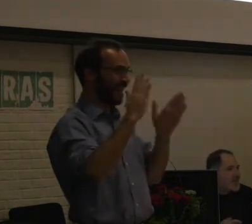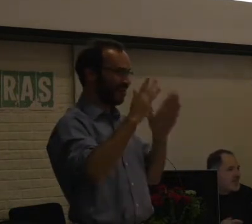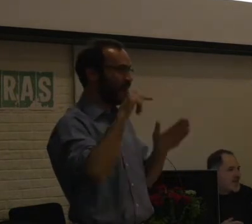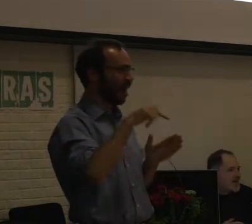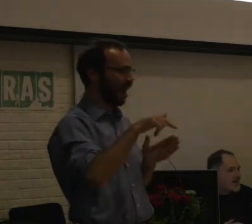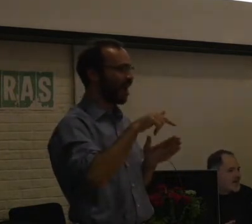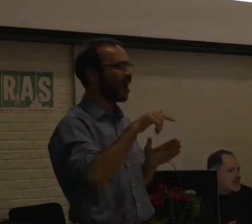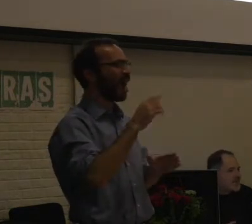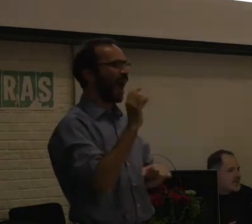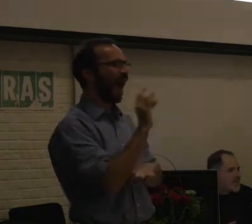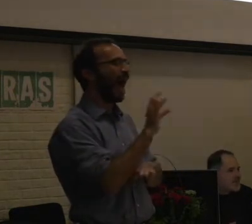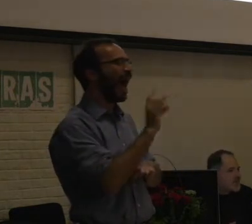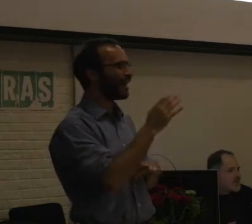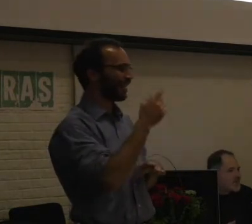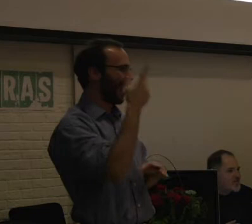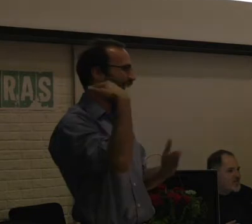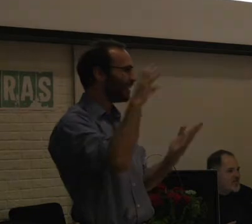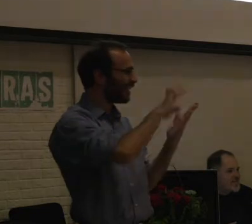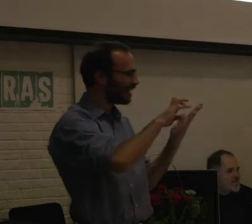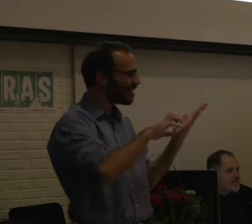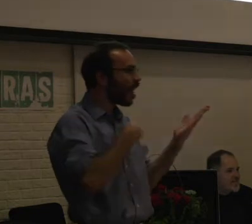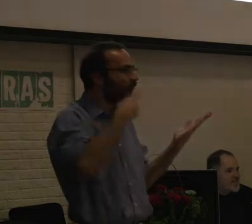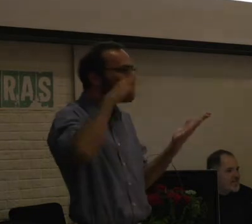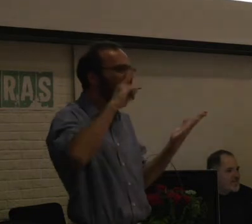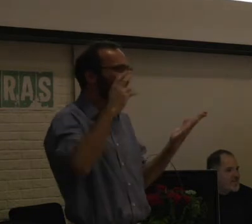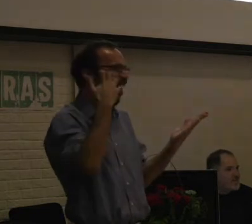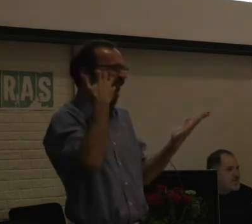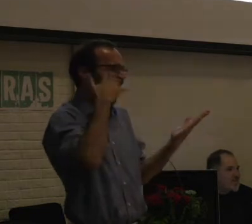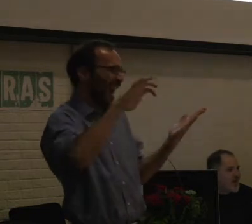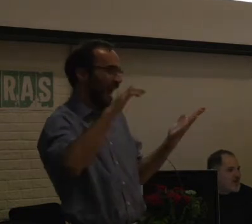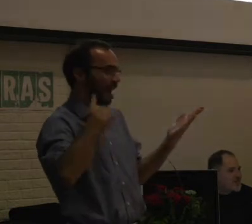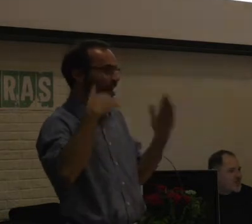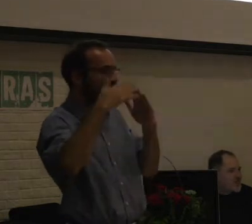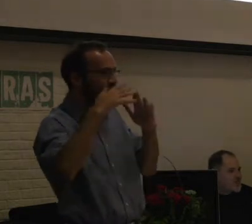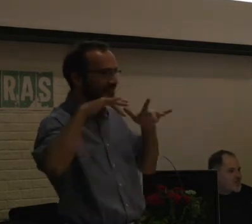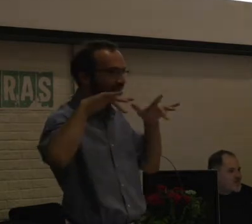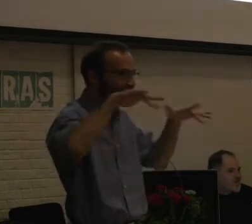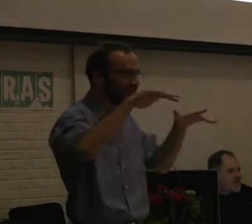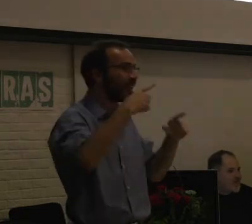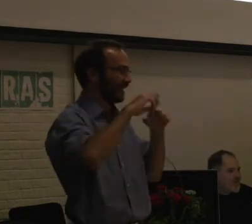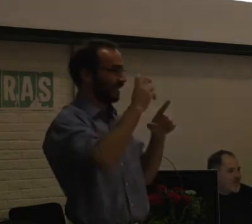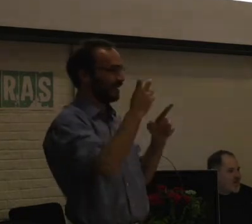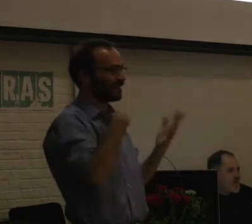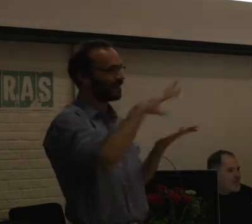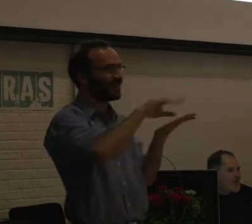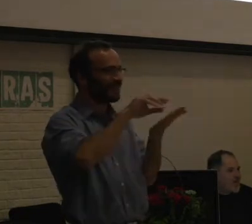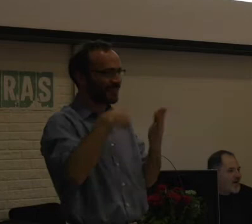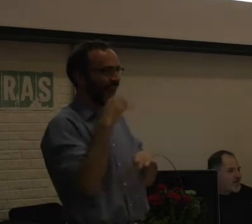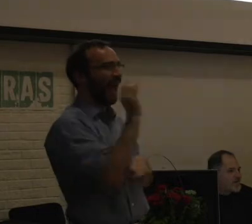mandaban cartas explicando sus experiencias. Hay cosas tan curiosas como que a una